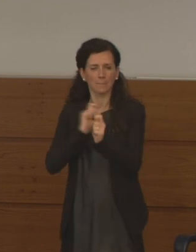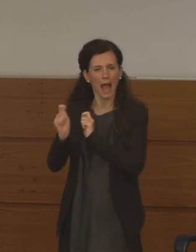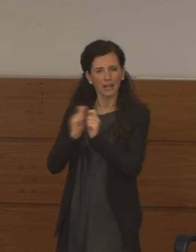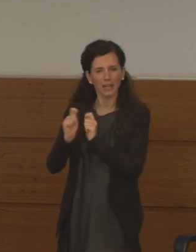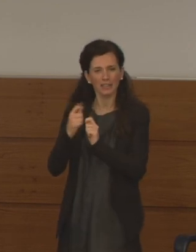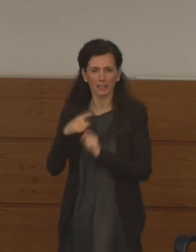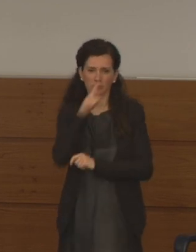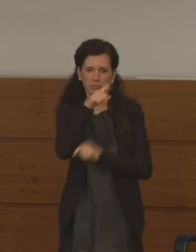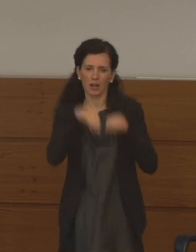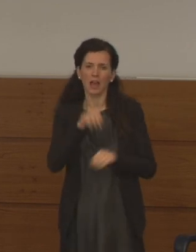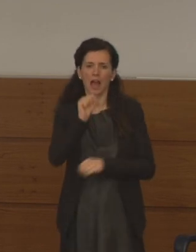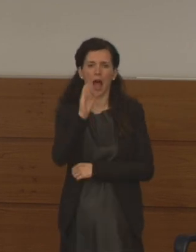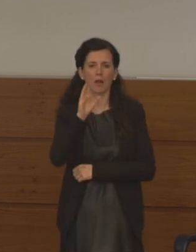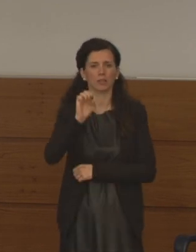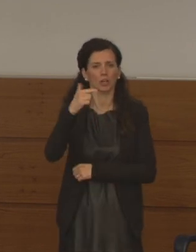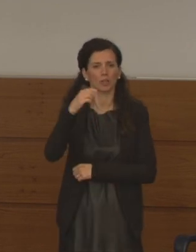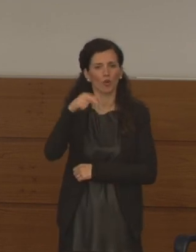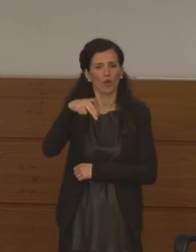siano